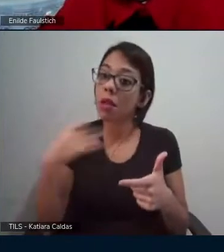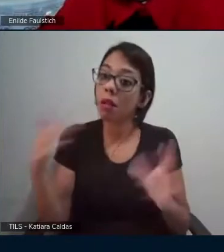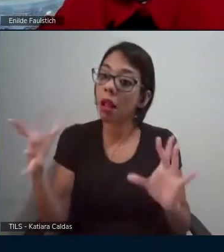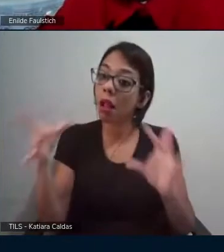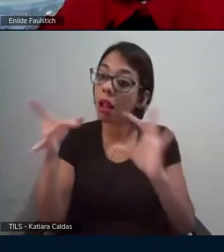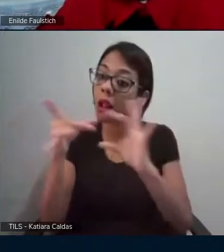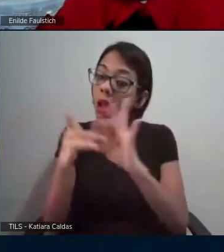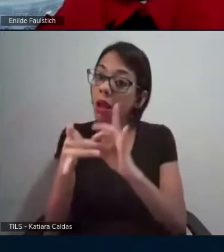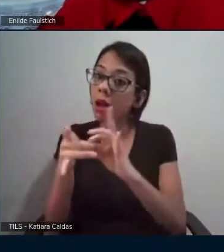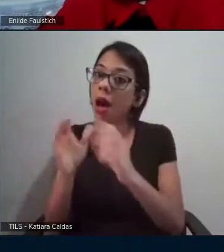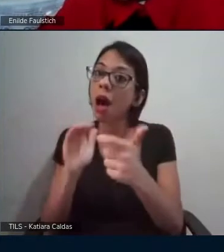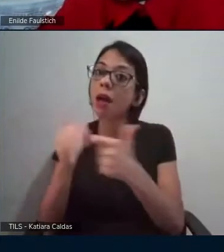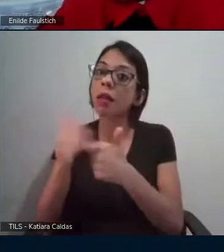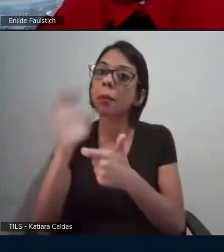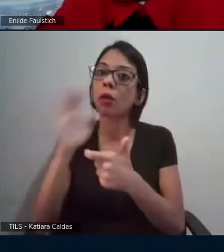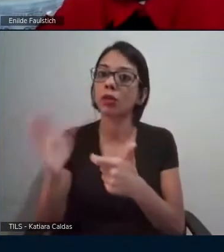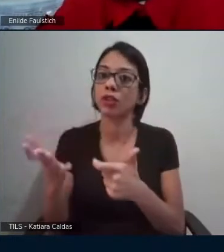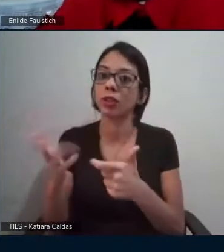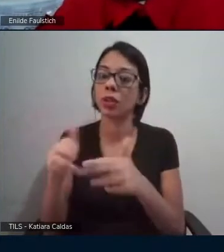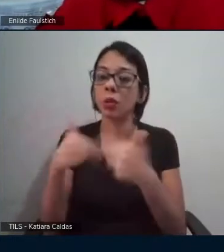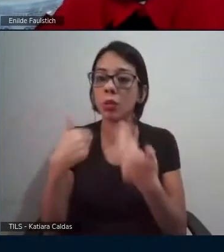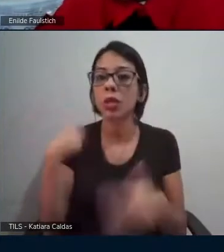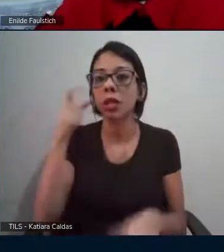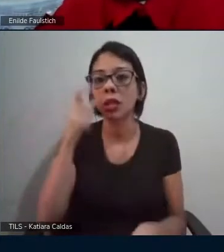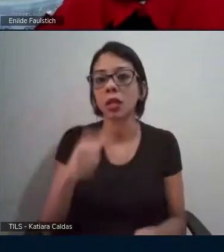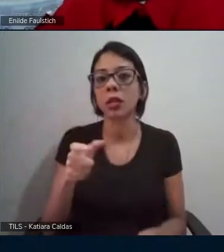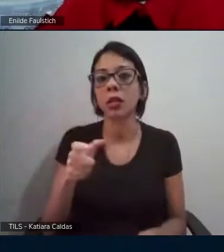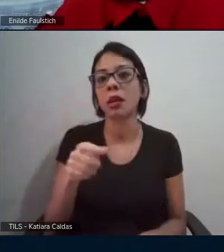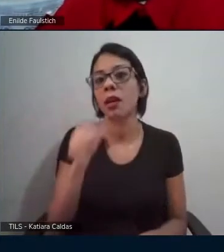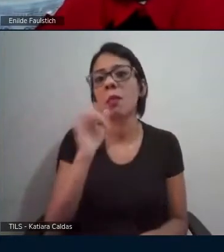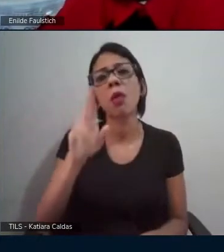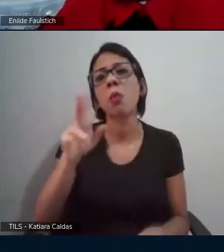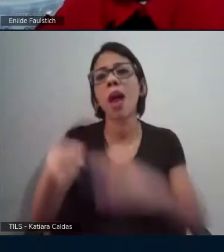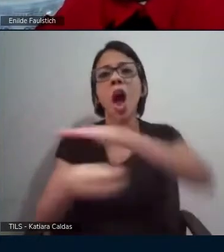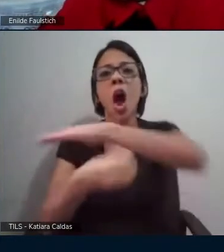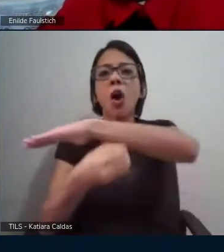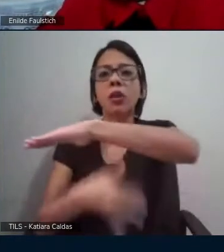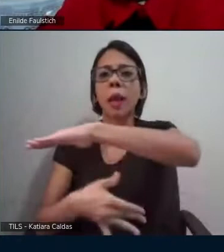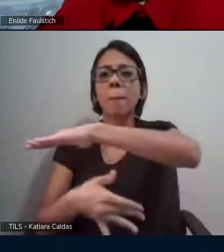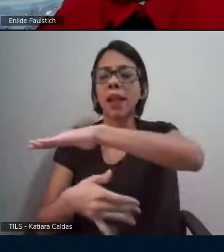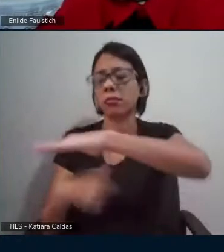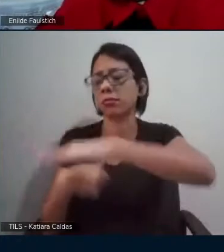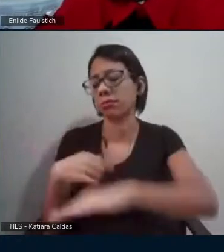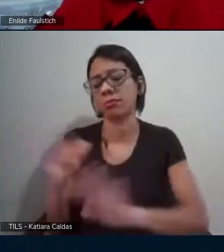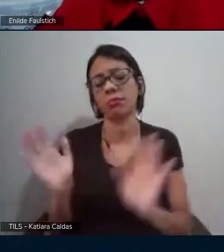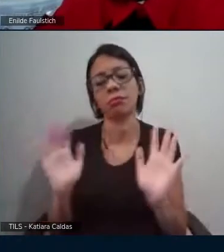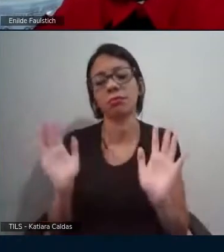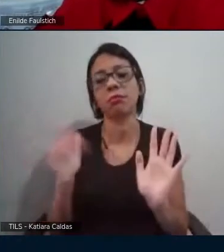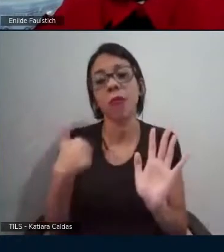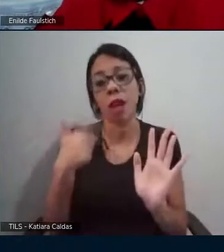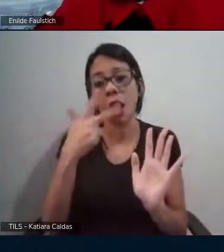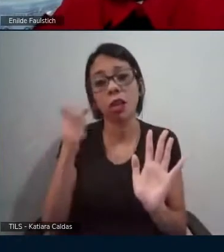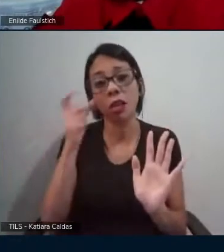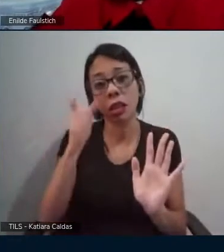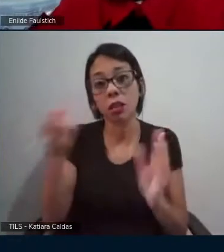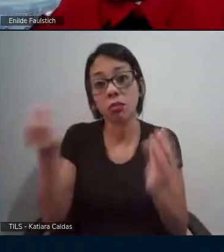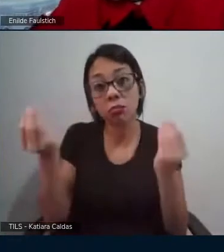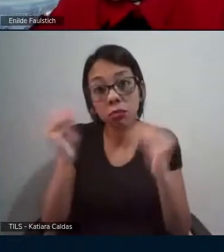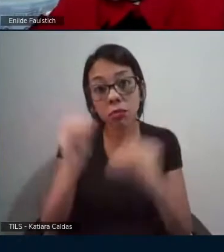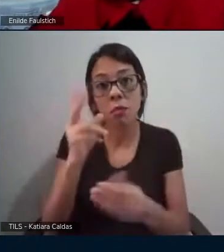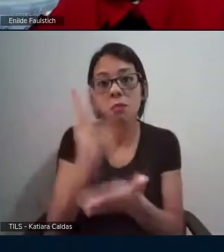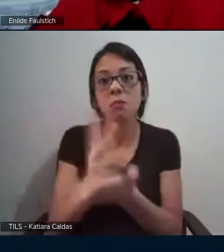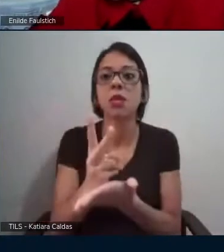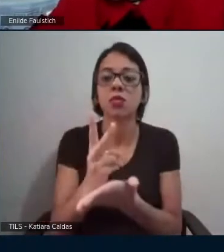terminologia, e acho que seria muito interessante, não em nota de rodapé, mas incluir, de